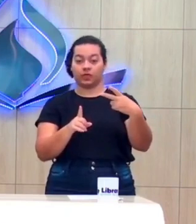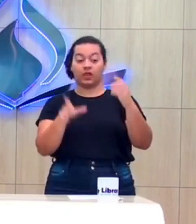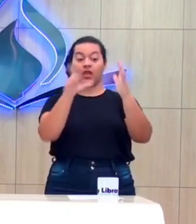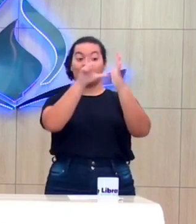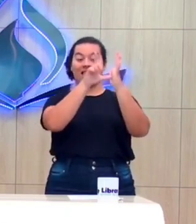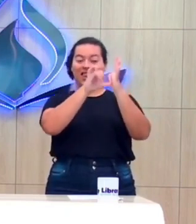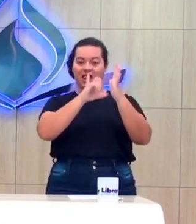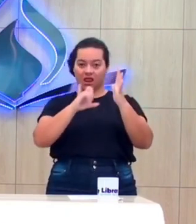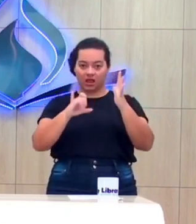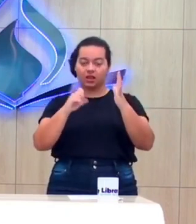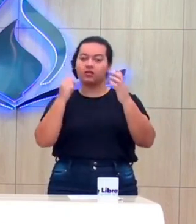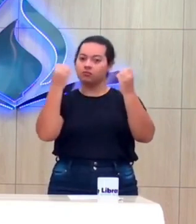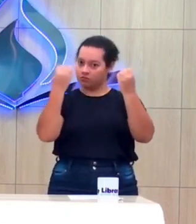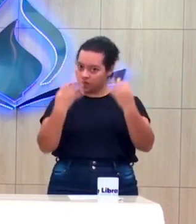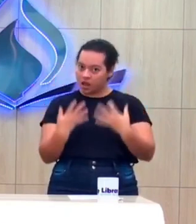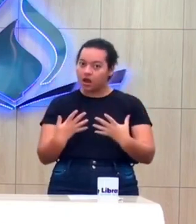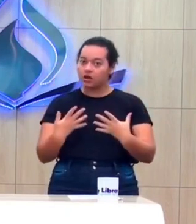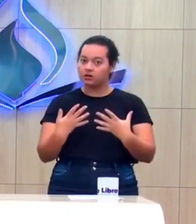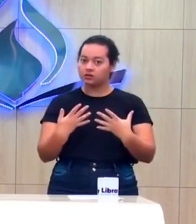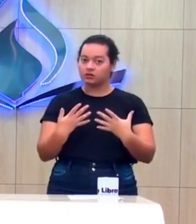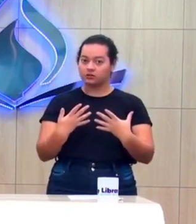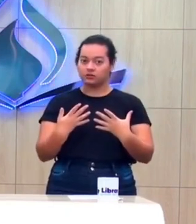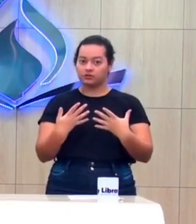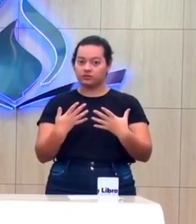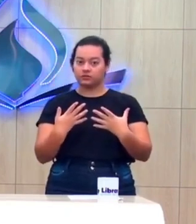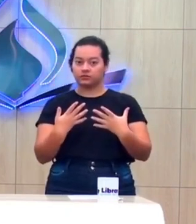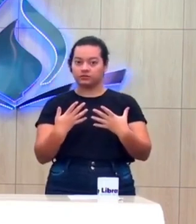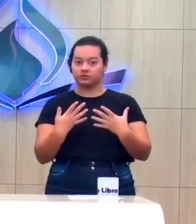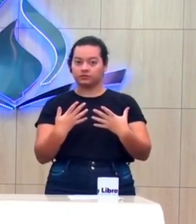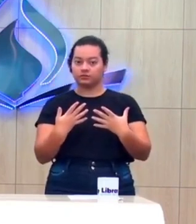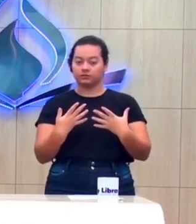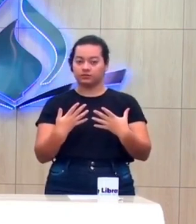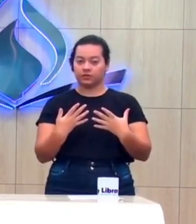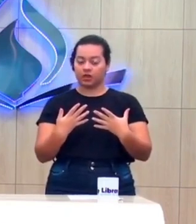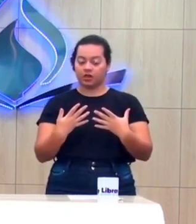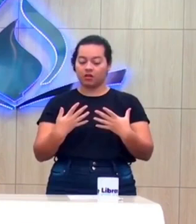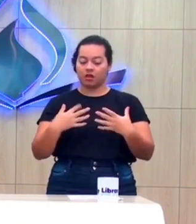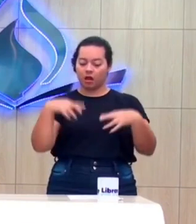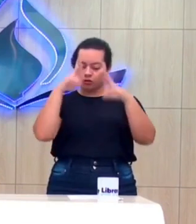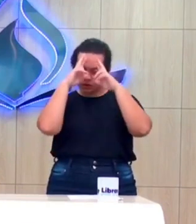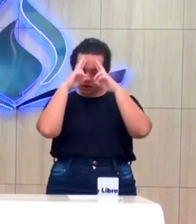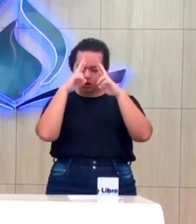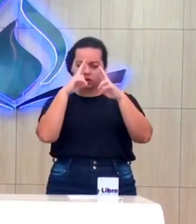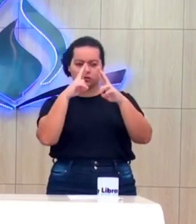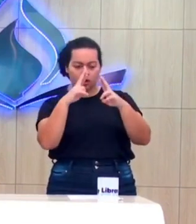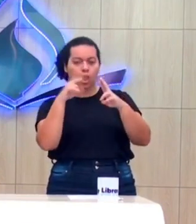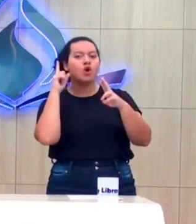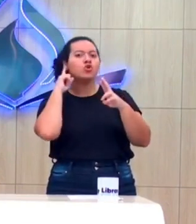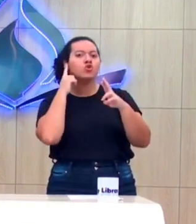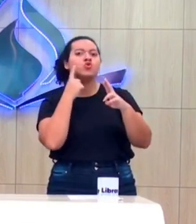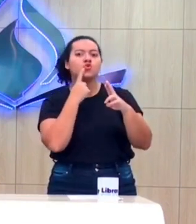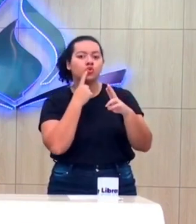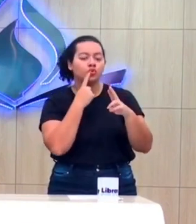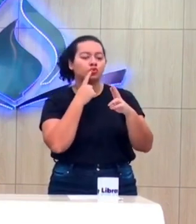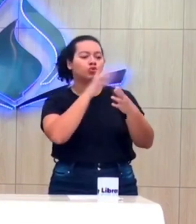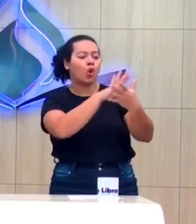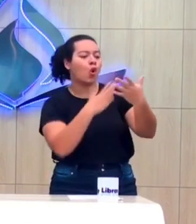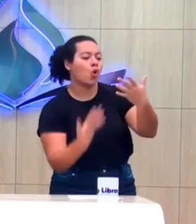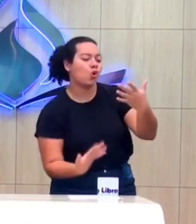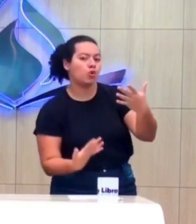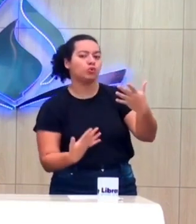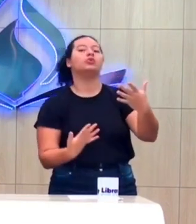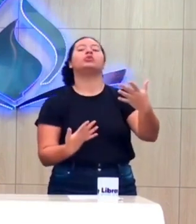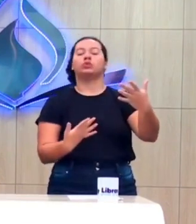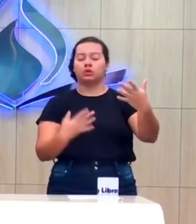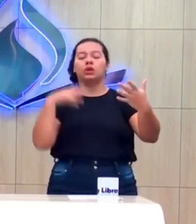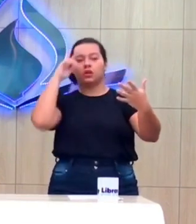lei, ela vai dizer que nós temos que respeitar a língua do surdo, a língua de